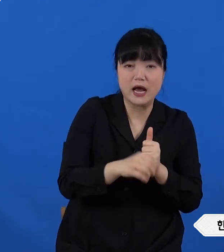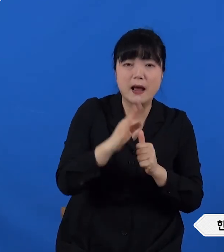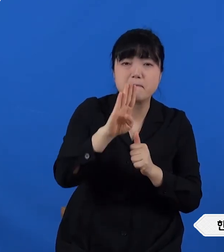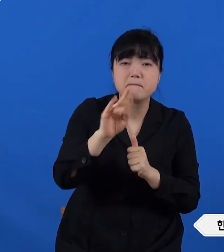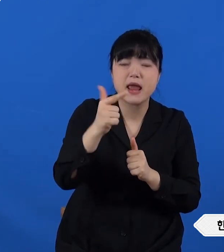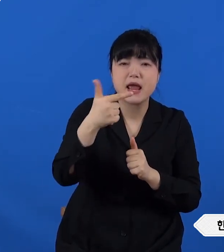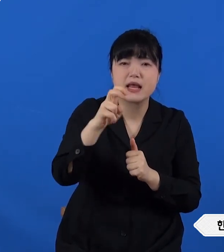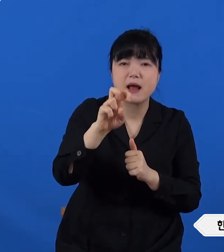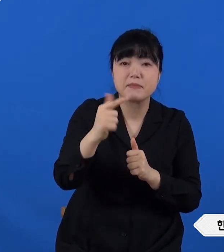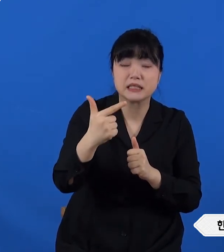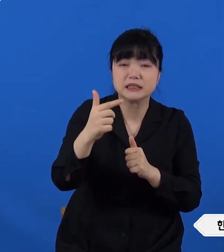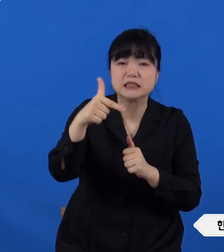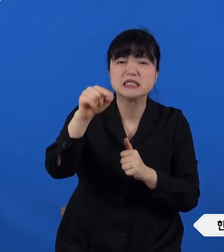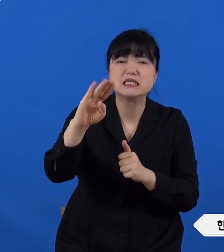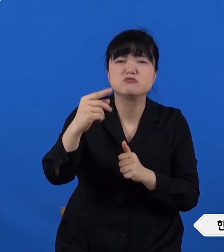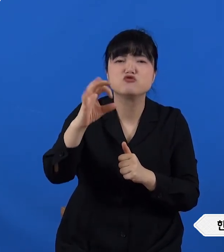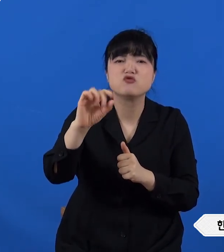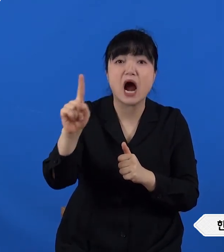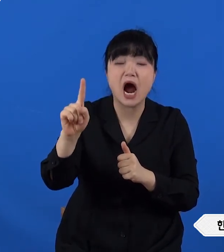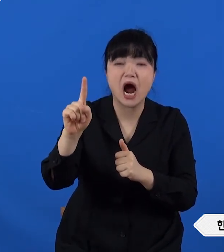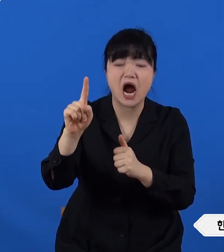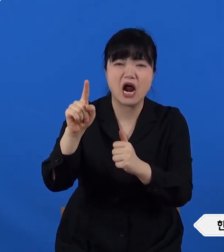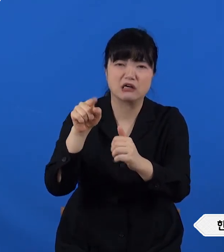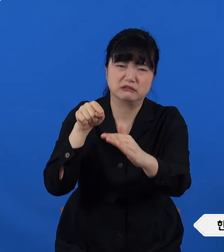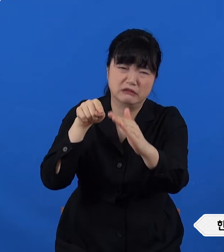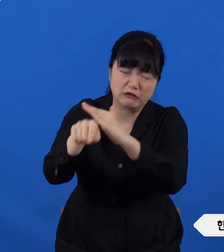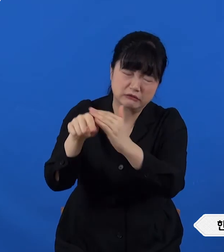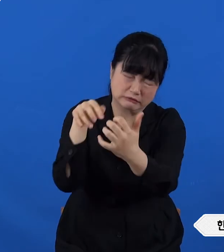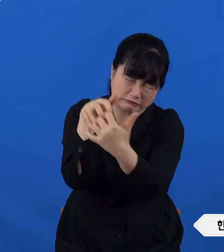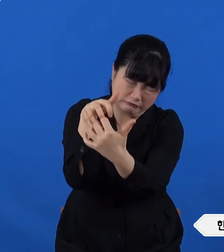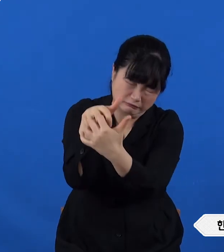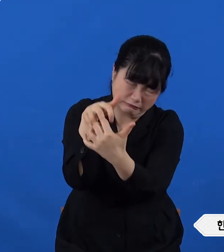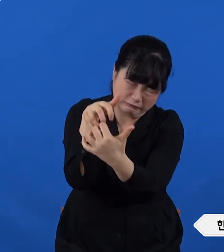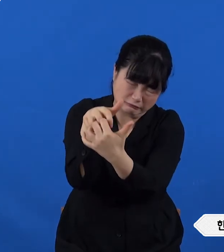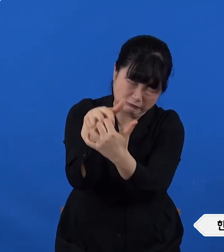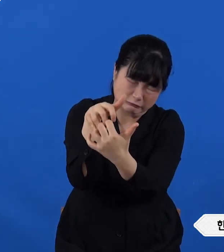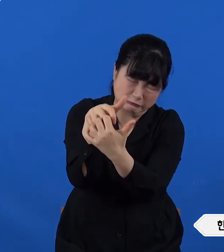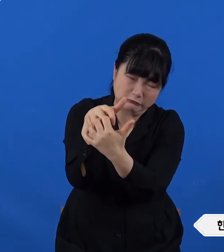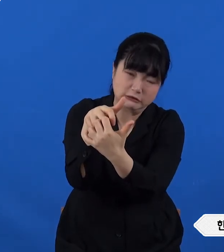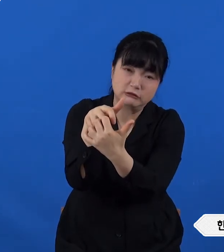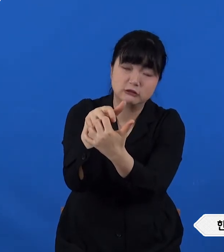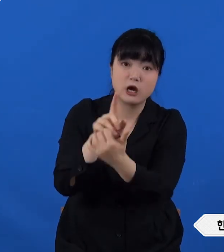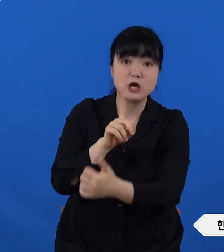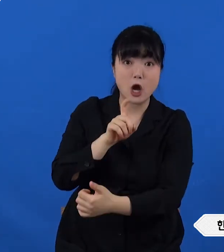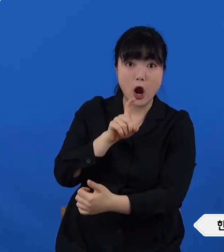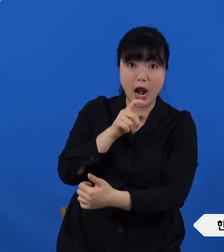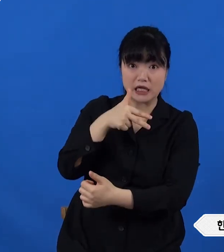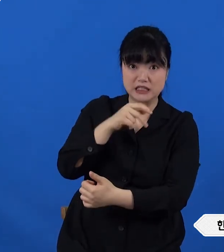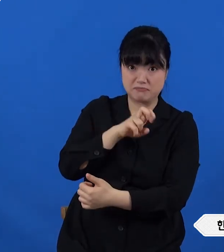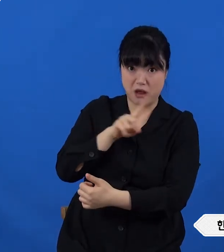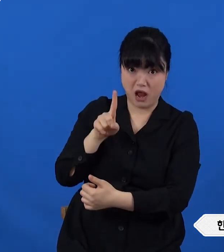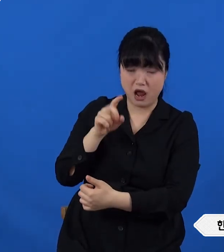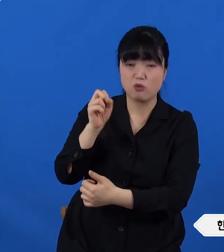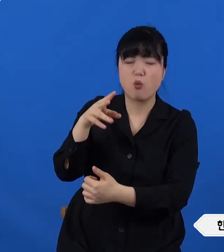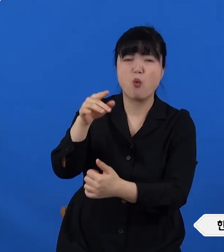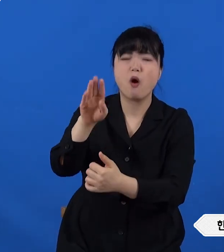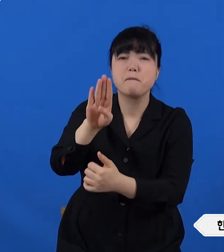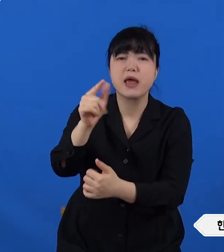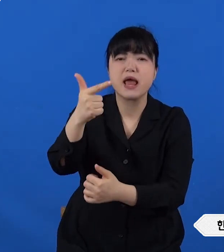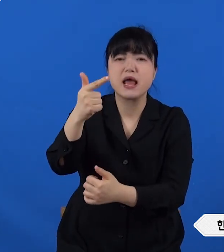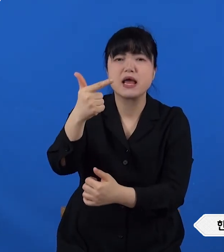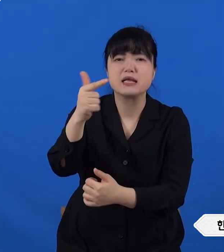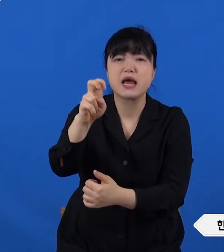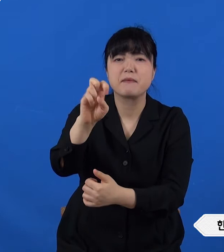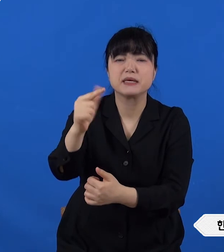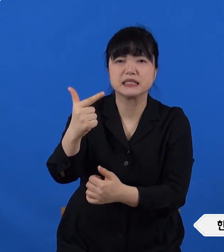사는 기브아로 쳐들어가서 전쟁을 벌였습니다. 이스라엘 11지파와 베냐민 지파 사이에